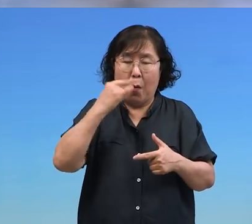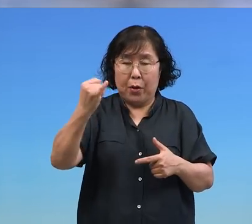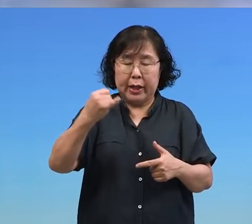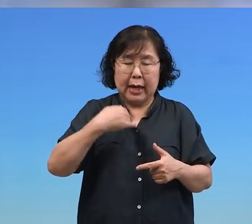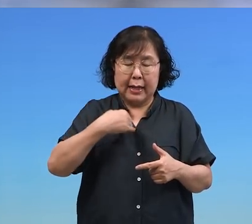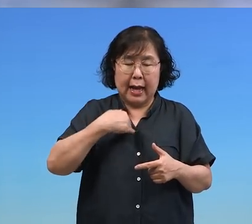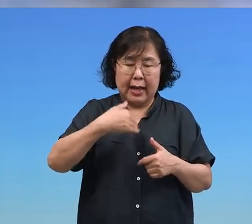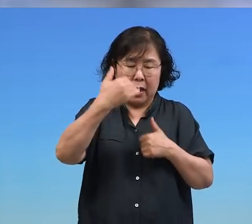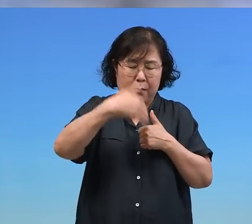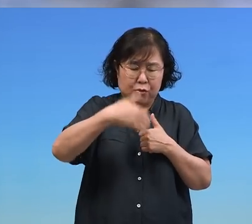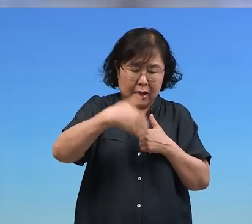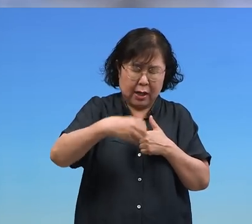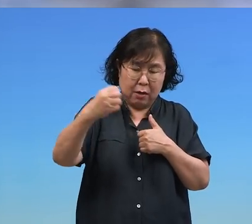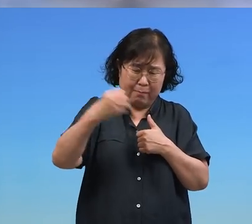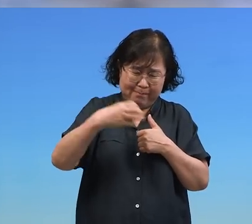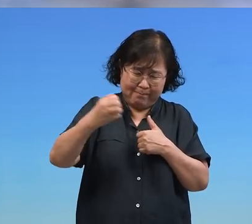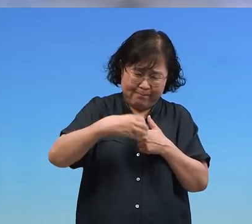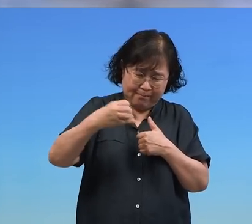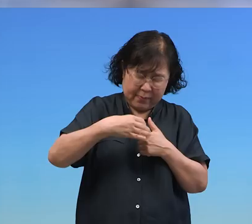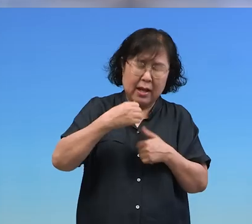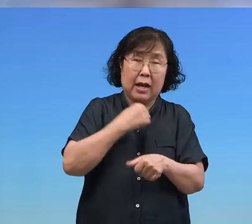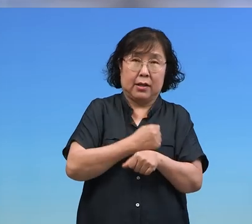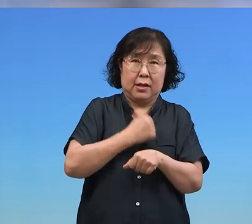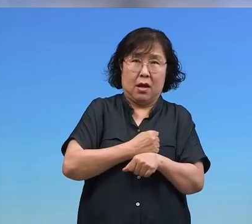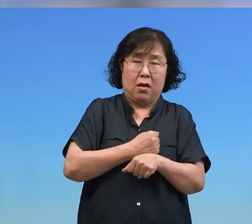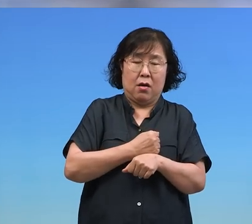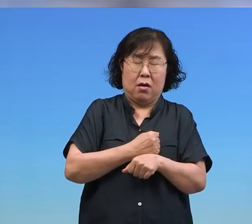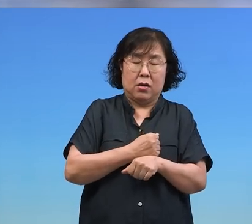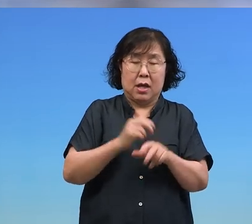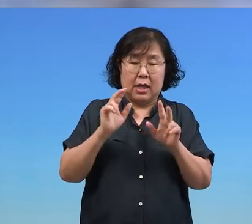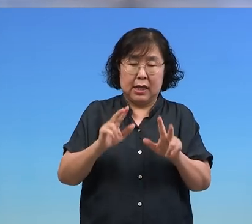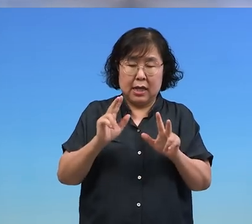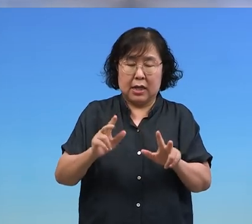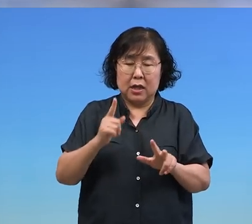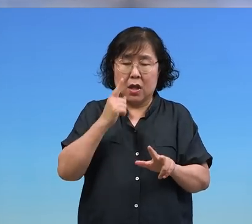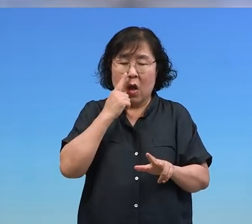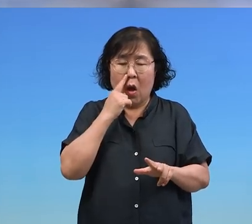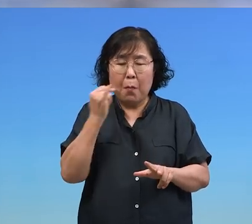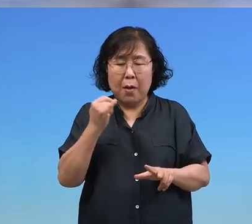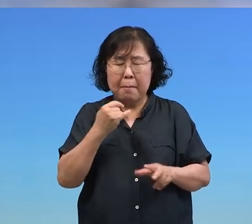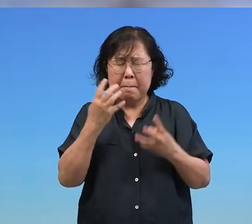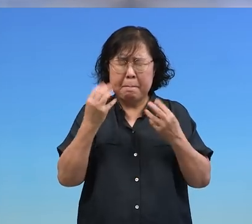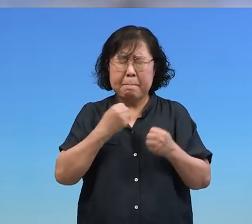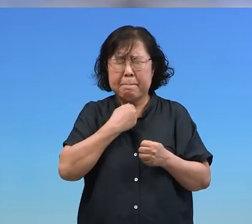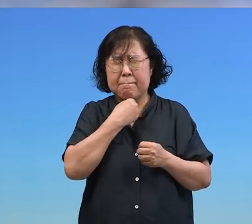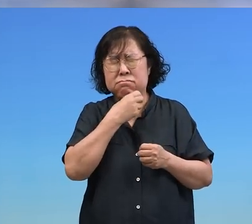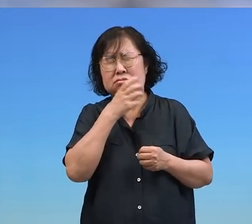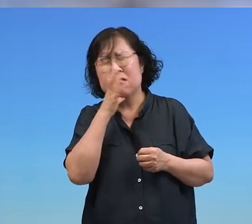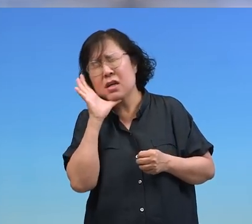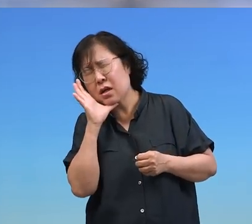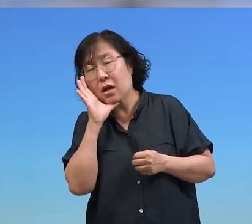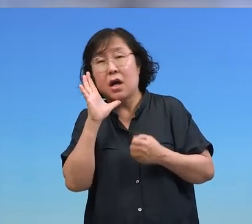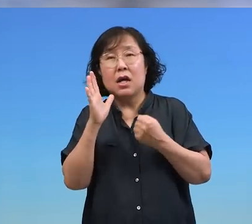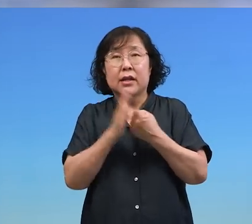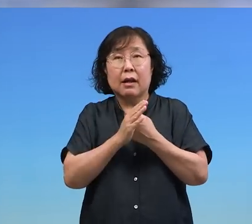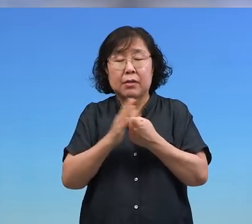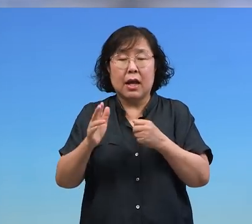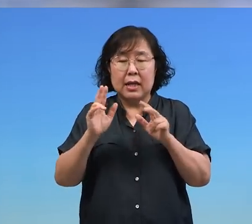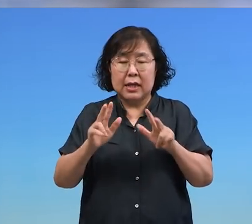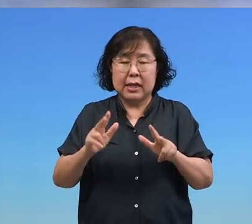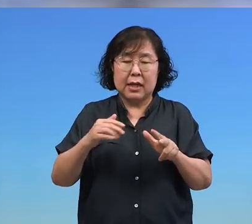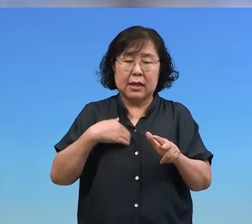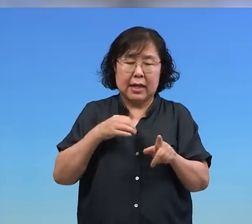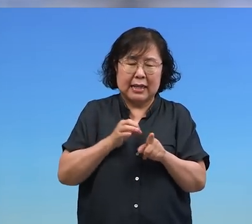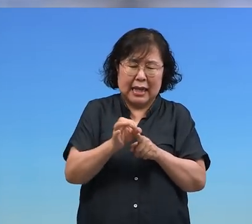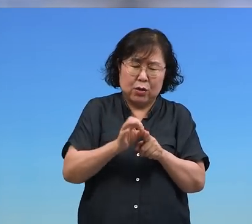때문에 이제는 너무 이제 연세가 드셔서 그렇게 조언을 해주시고 이렇게 하지를 못하시는데요 이게 제